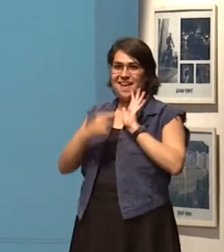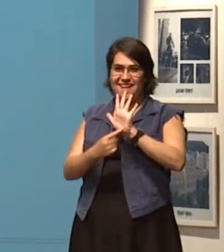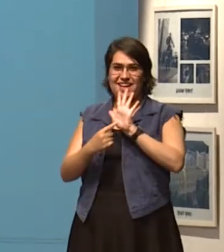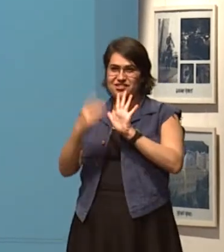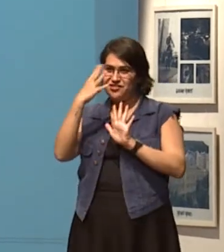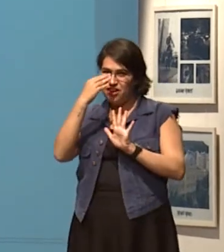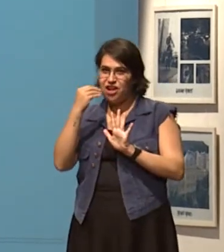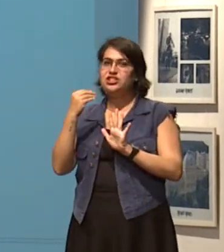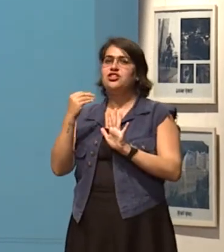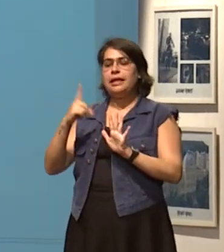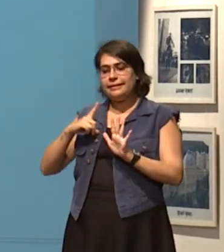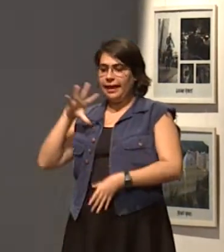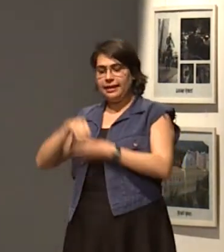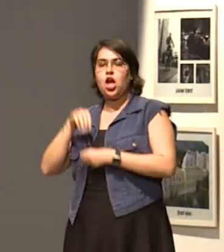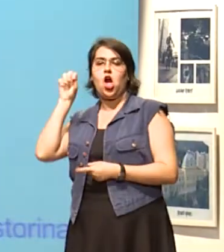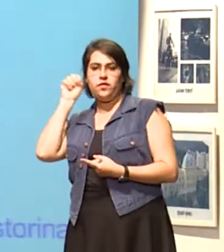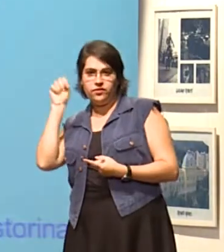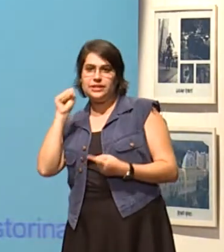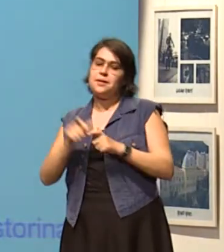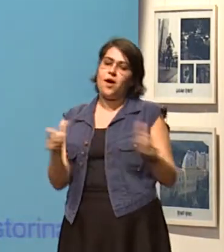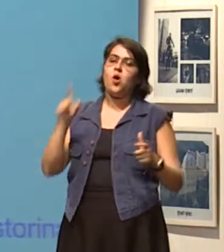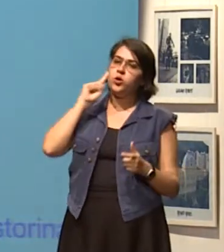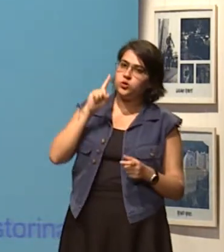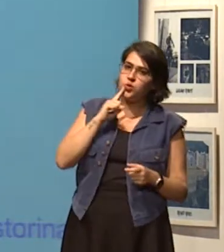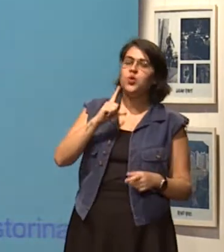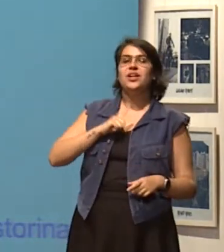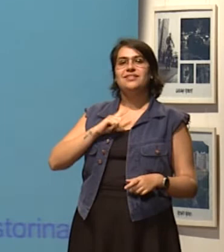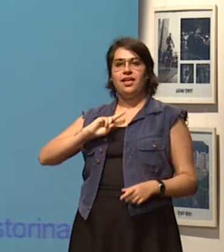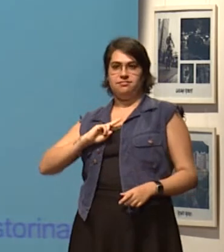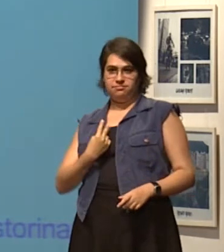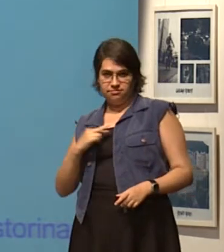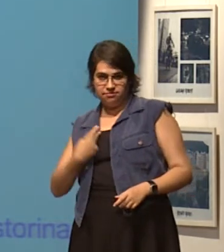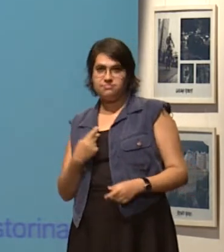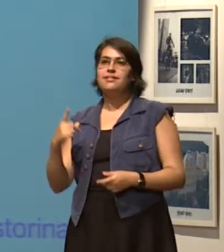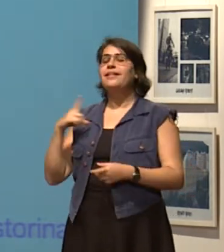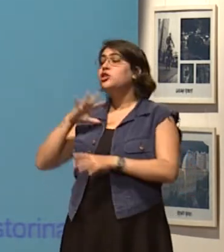A Elaine apresentou as fotos dessas mulheres. Temos ouvintes e temos surdas,